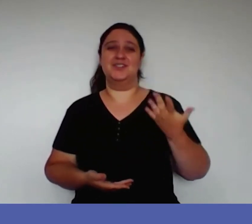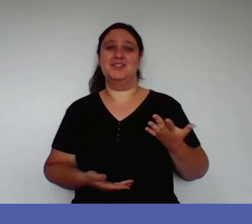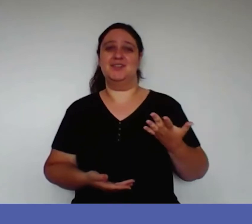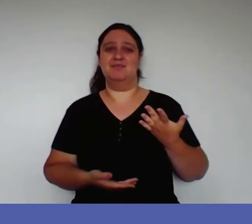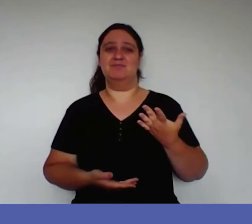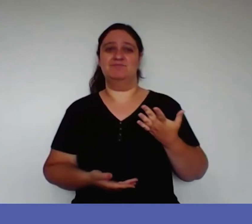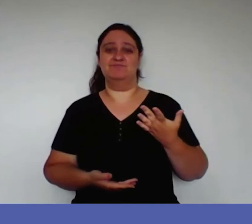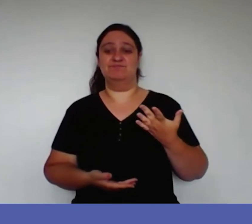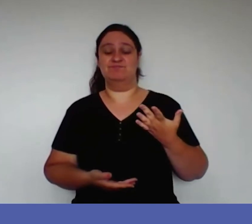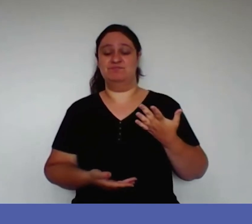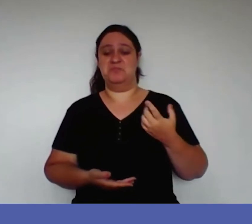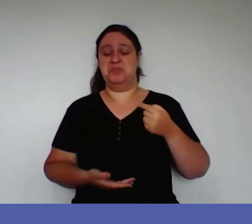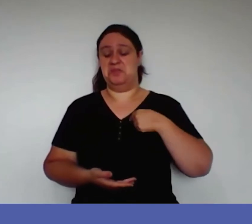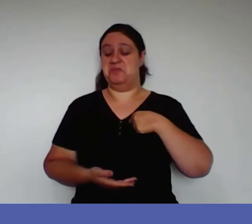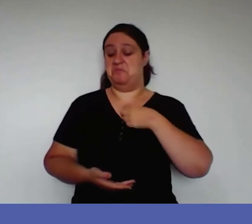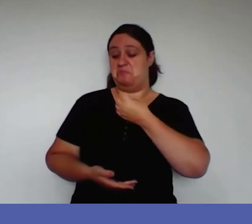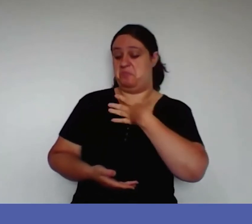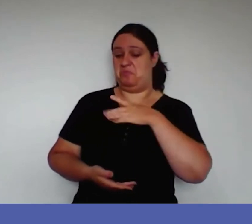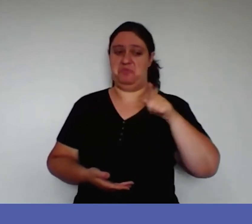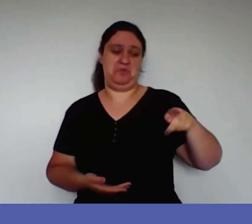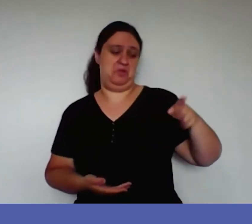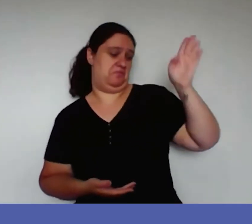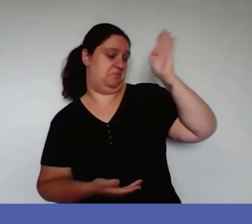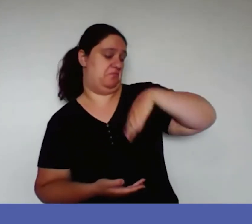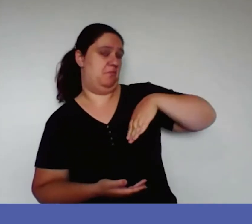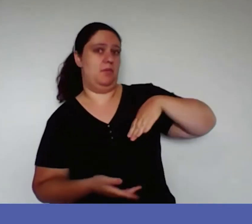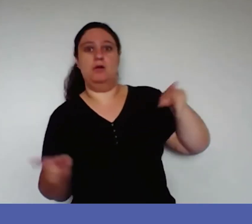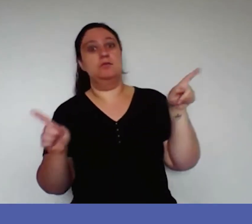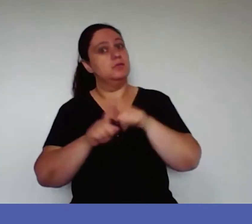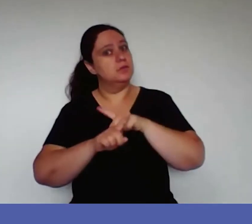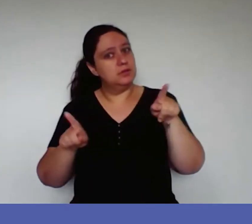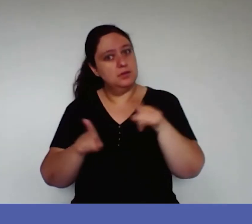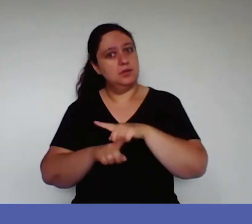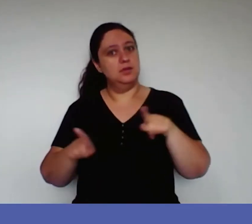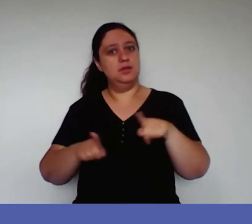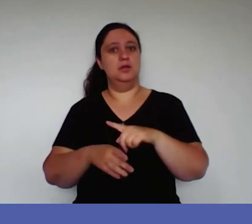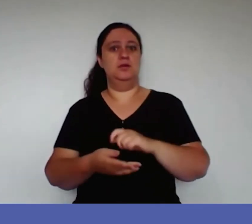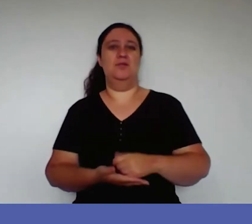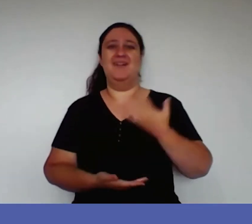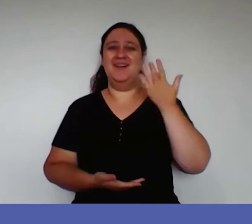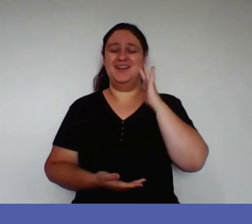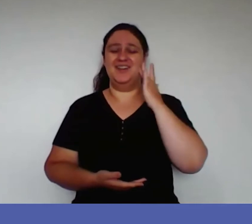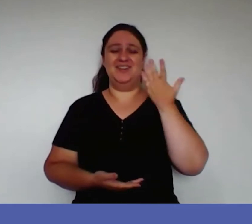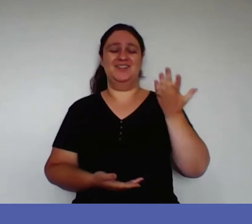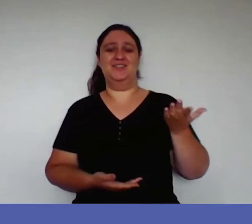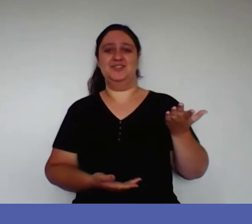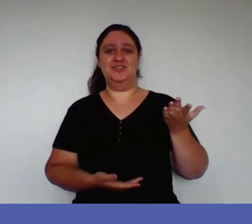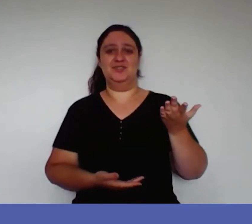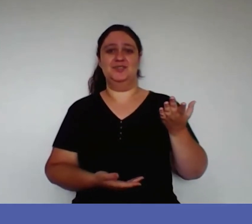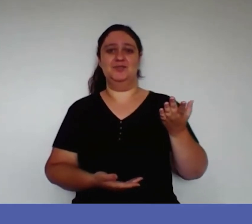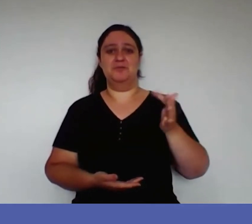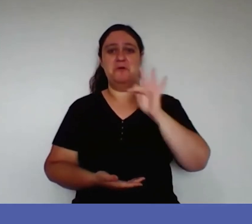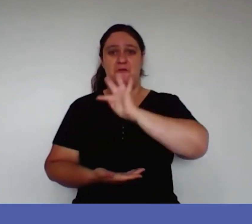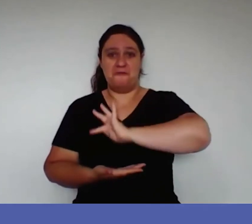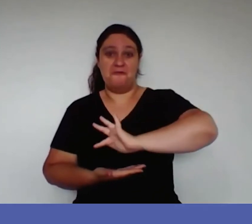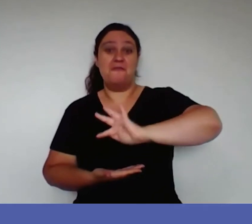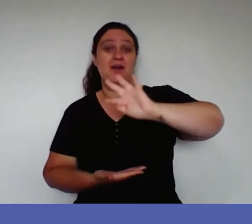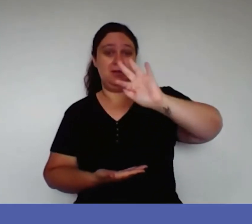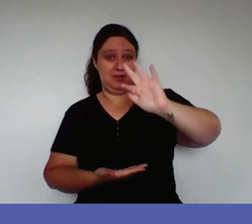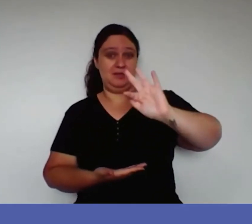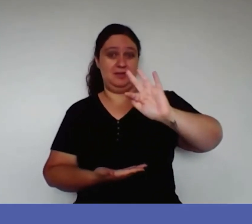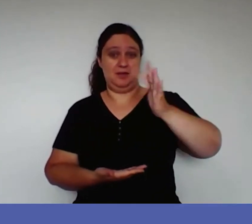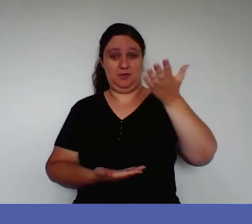julgam bons, achando que, né, os fariseus principalmente, eles davam uma aparência